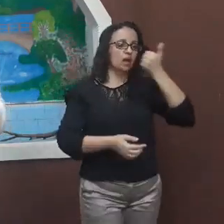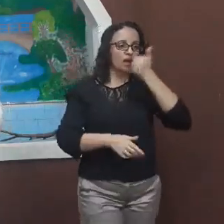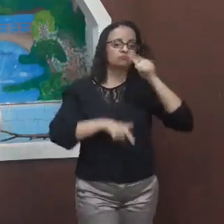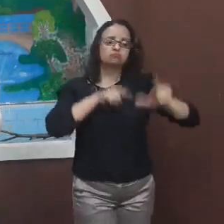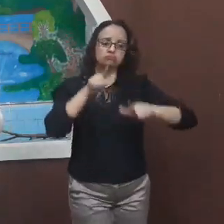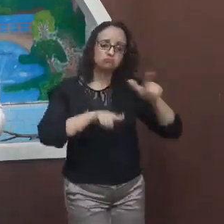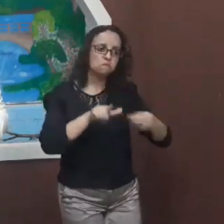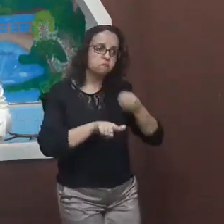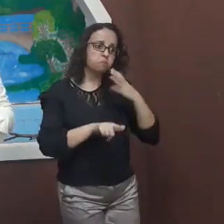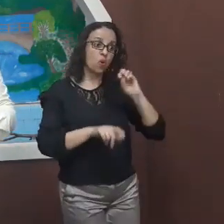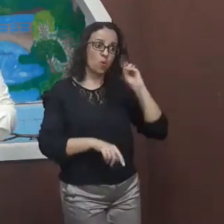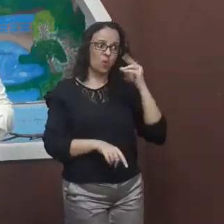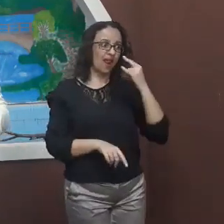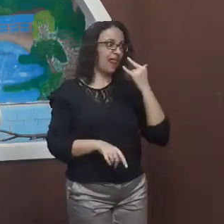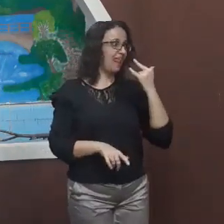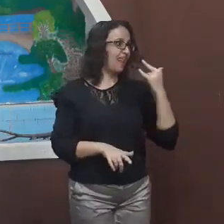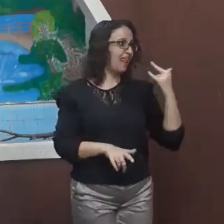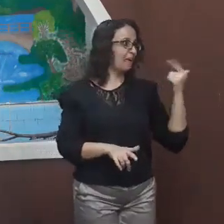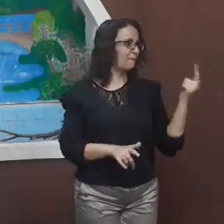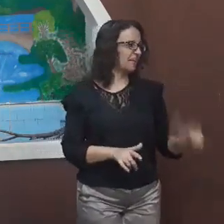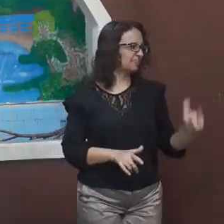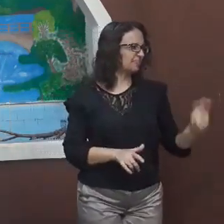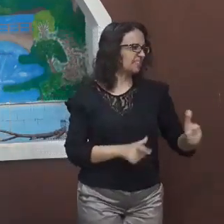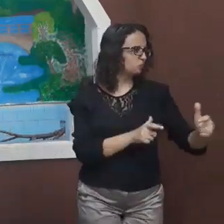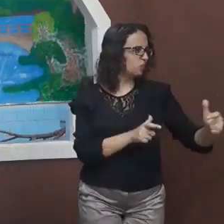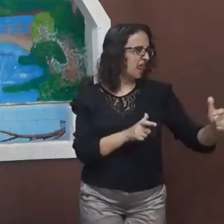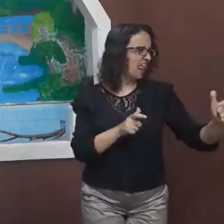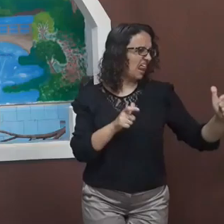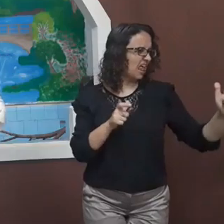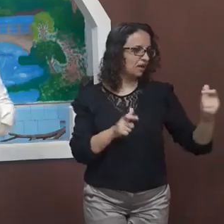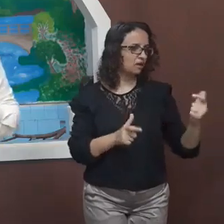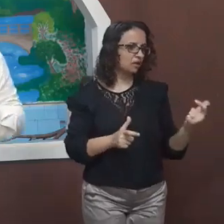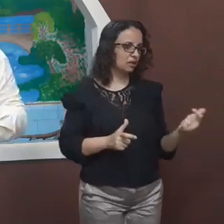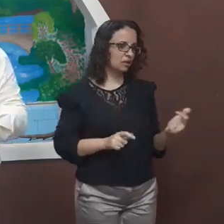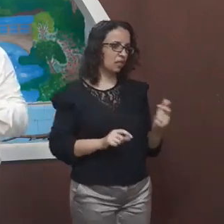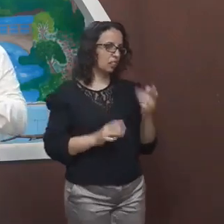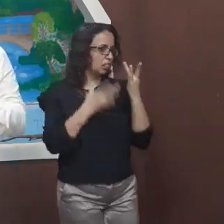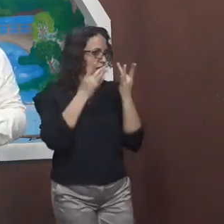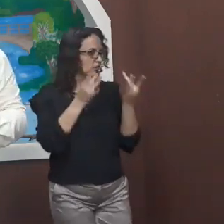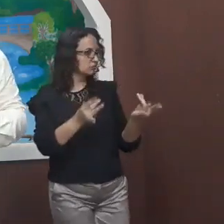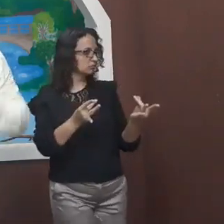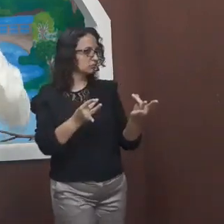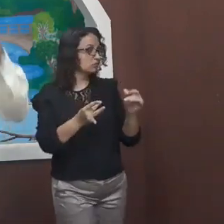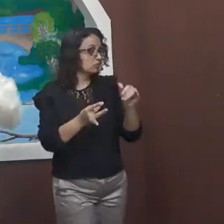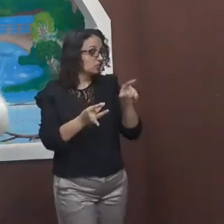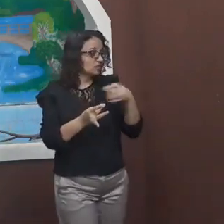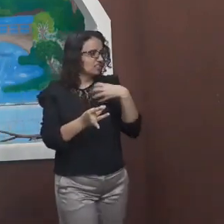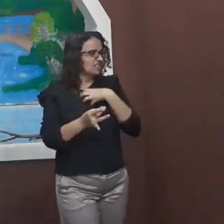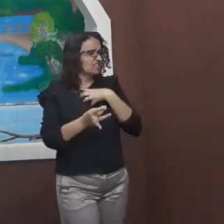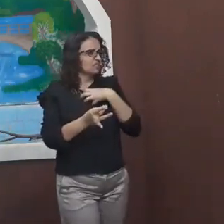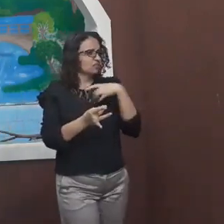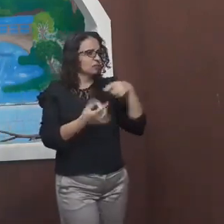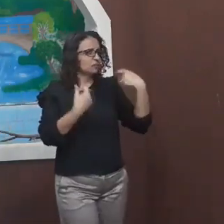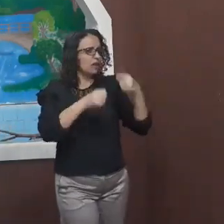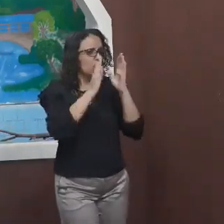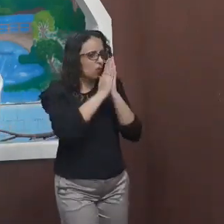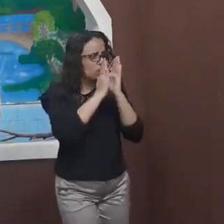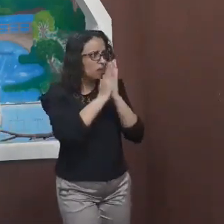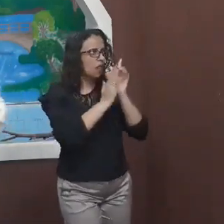está cobiçando. Você sabe, se você não sabe, peça a Deus. Nós oramos hoje, você pode orar e Deus vai dar condições para